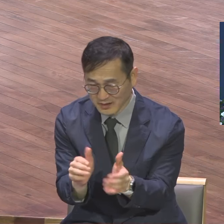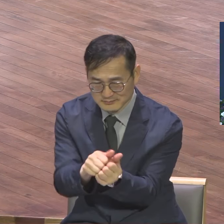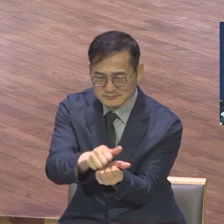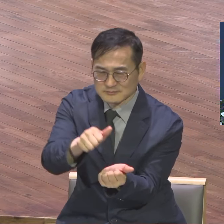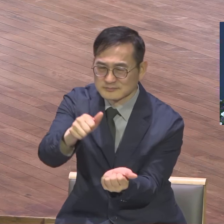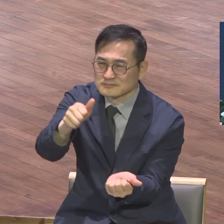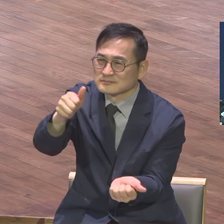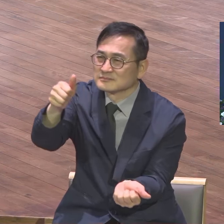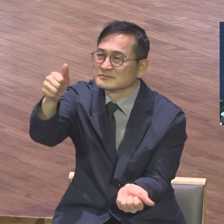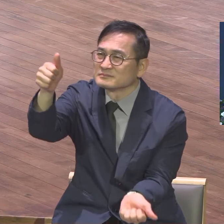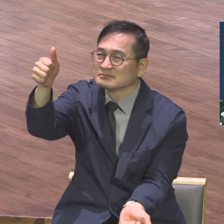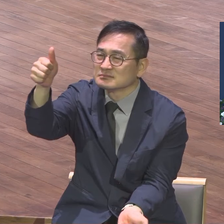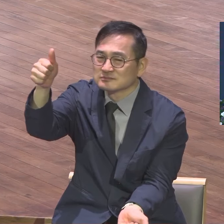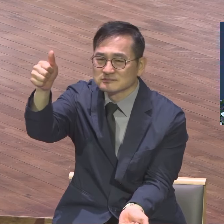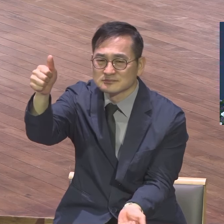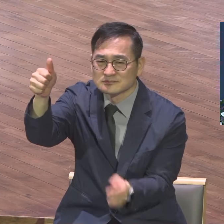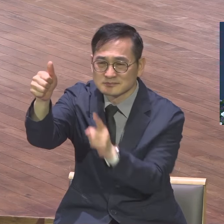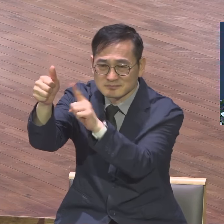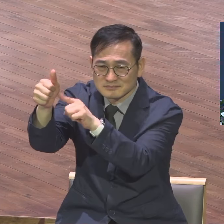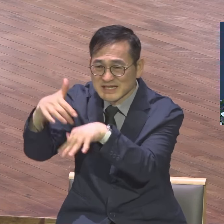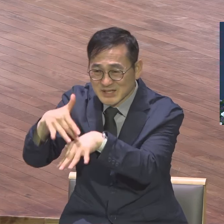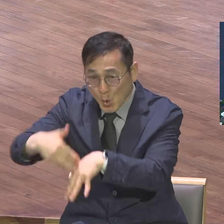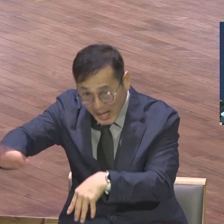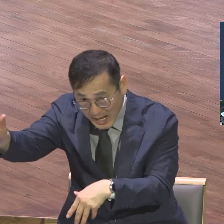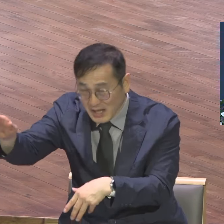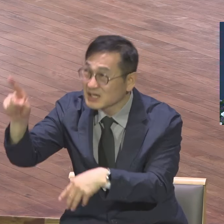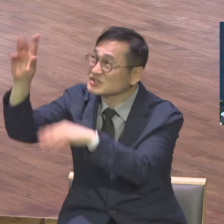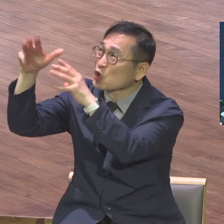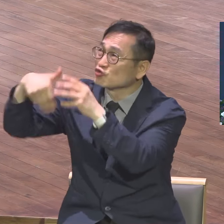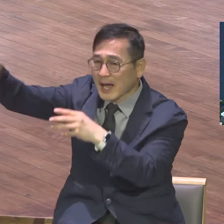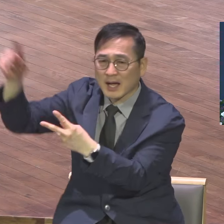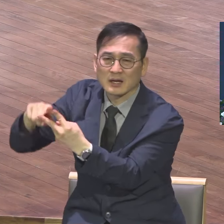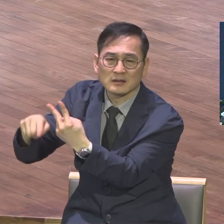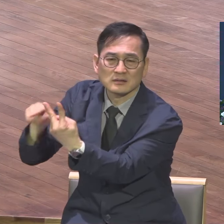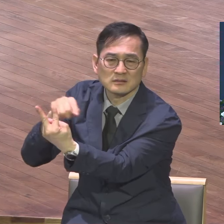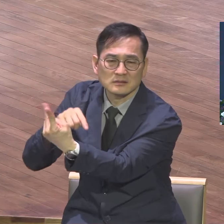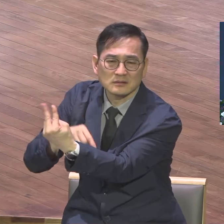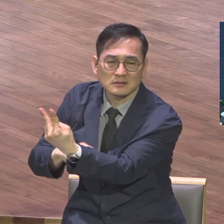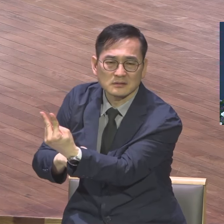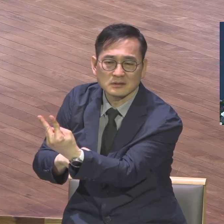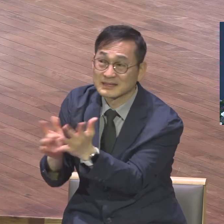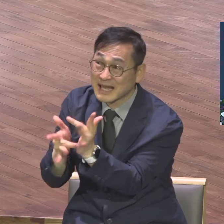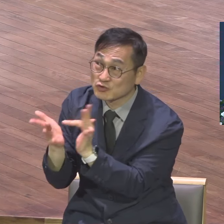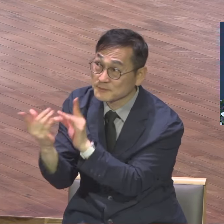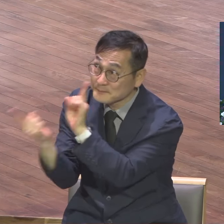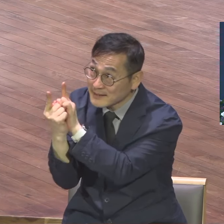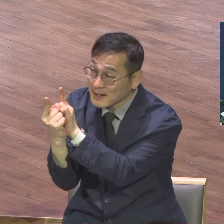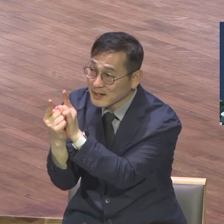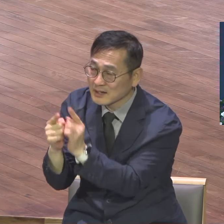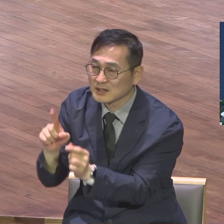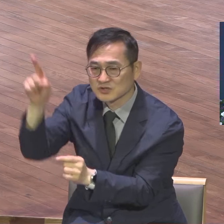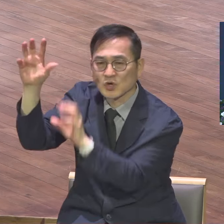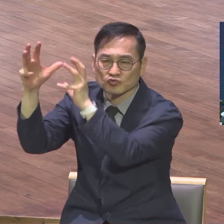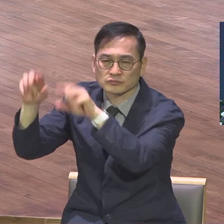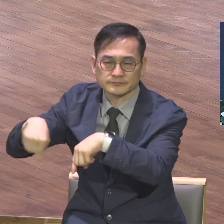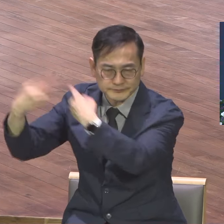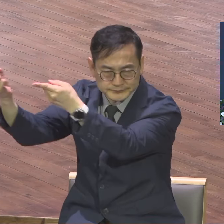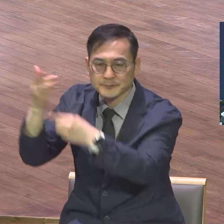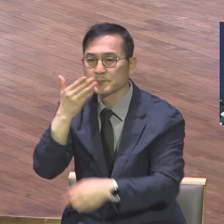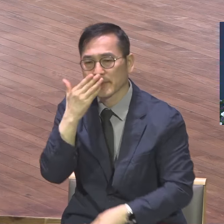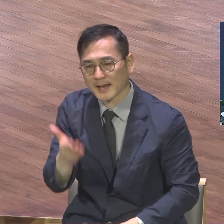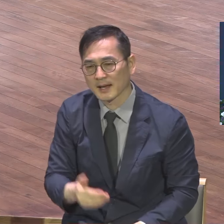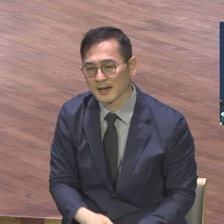헐고로 영원히 예수 그리스도만 통해서 구원받습니다. 아멘.